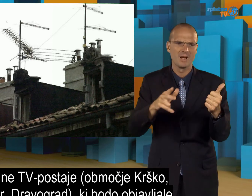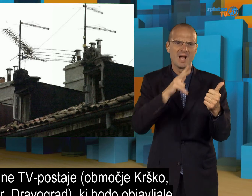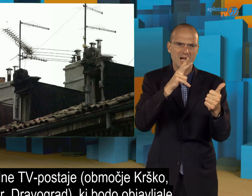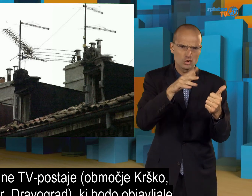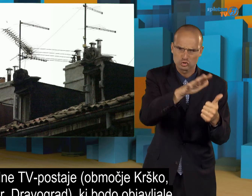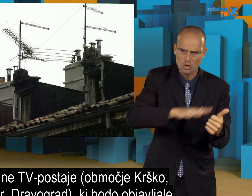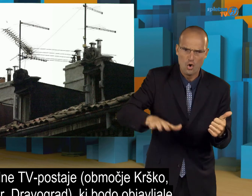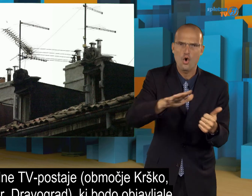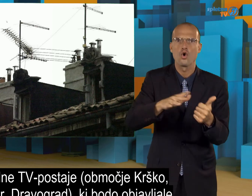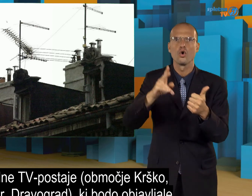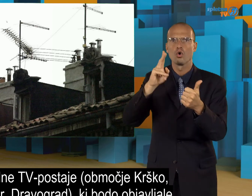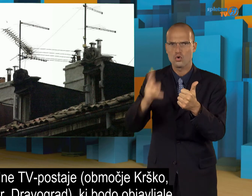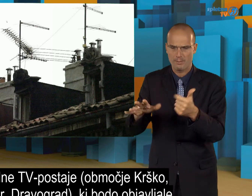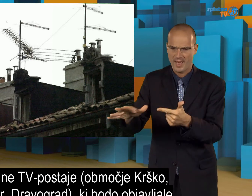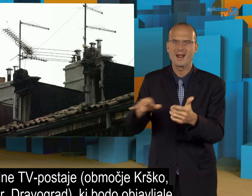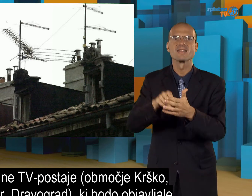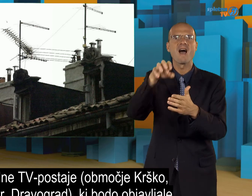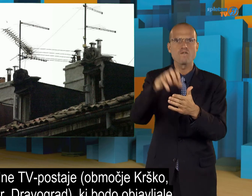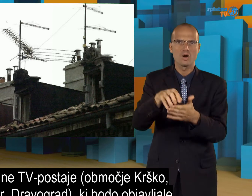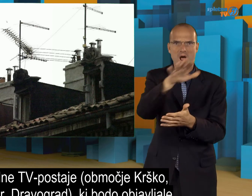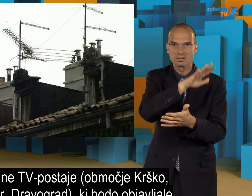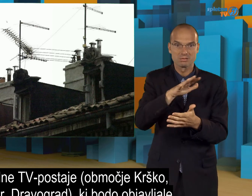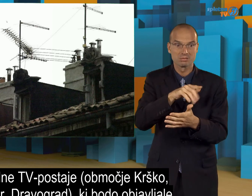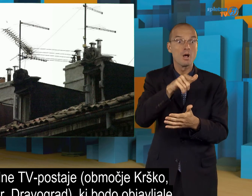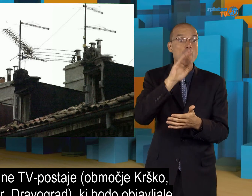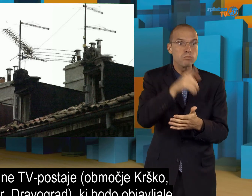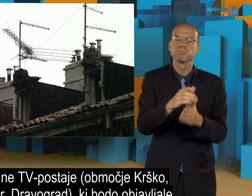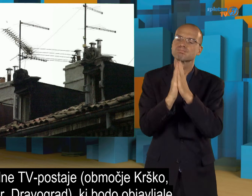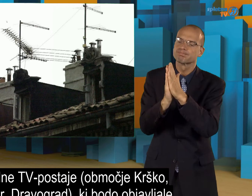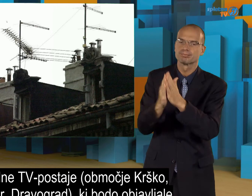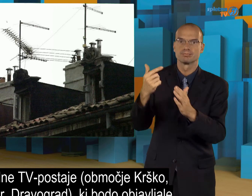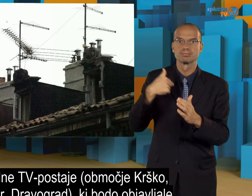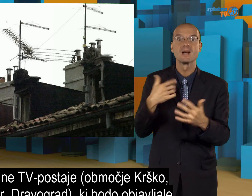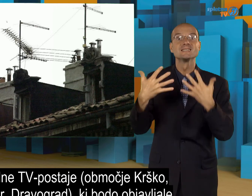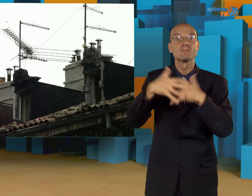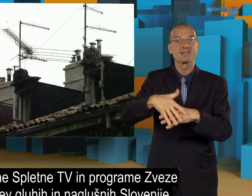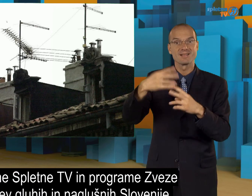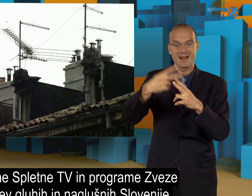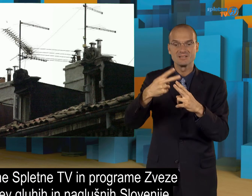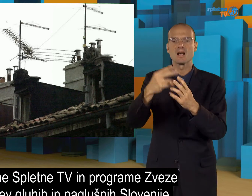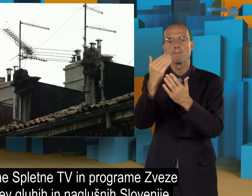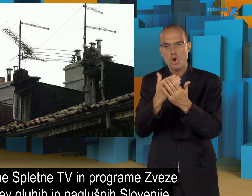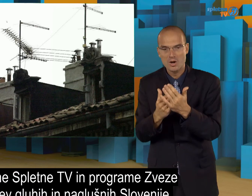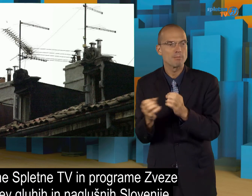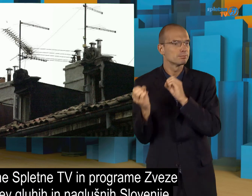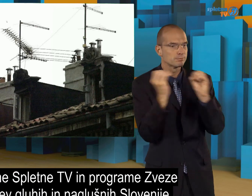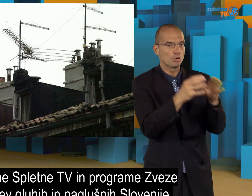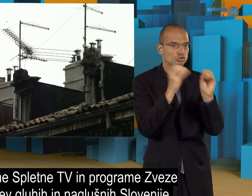Območje Krško, Koper, Dravograd, ki bodo objavljale vsebine spletne TV in programe Zveze društev gluhih in